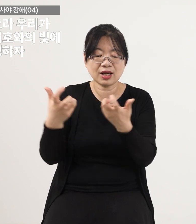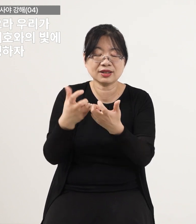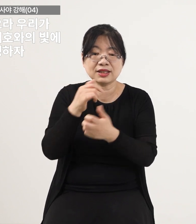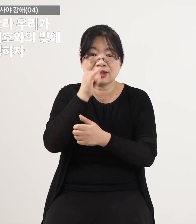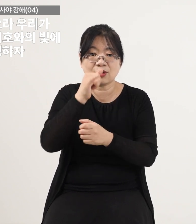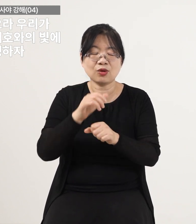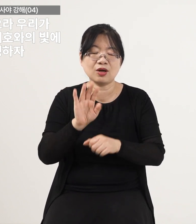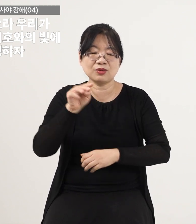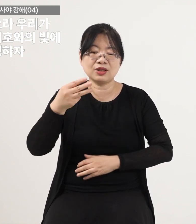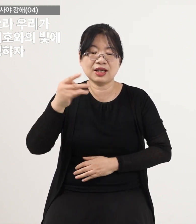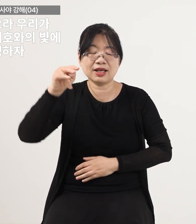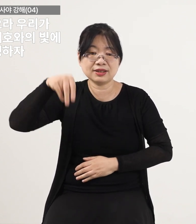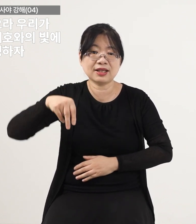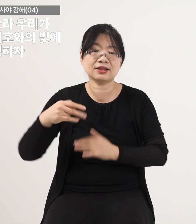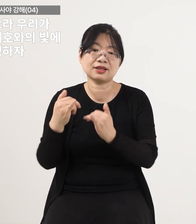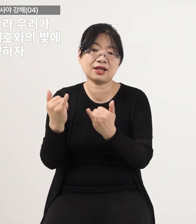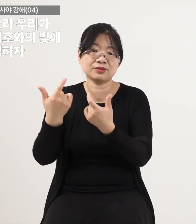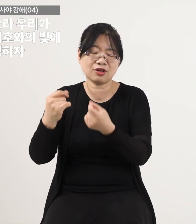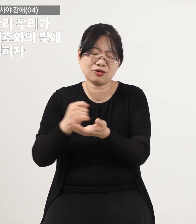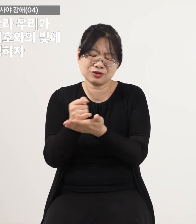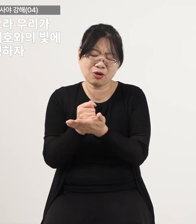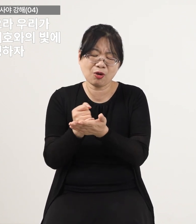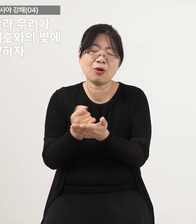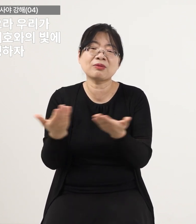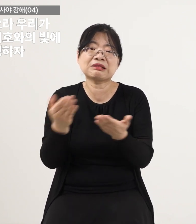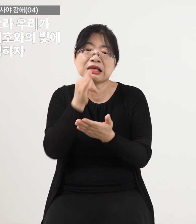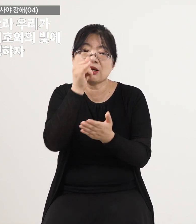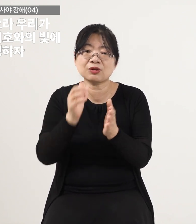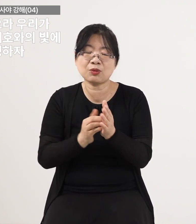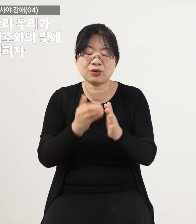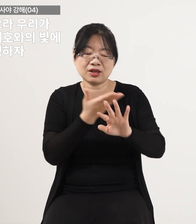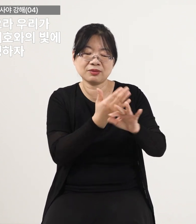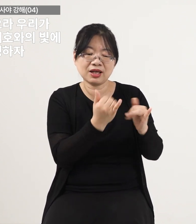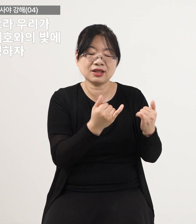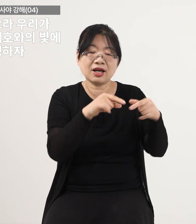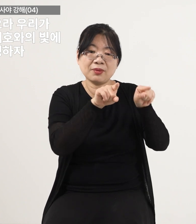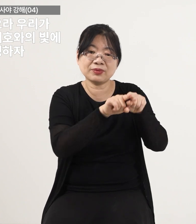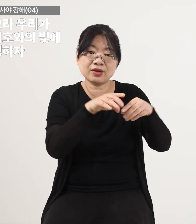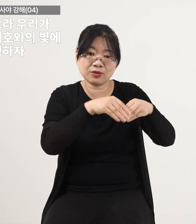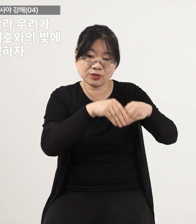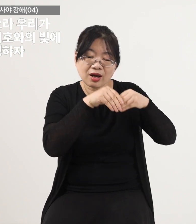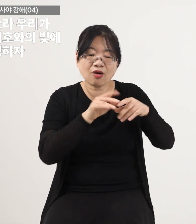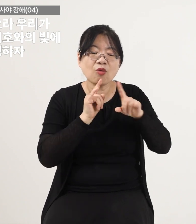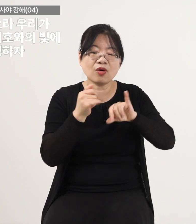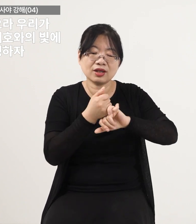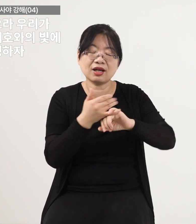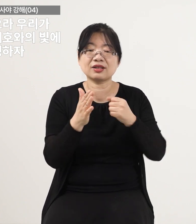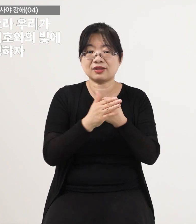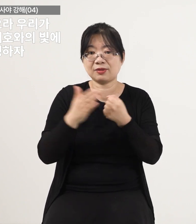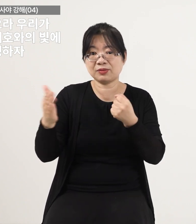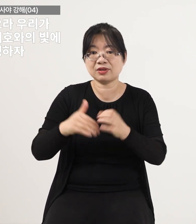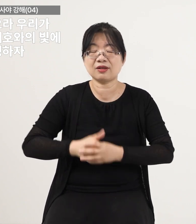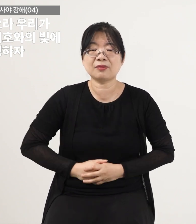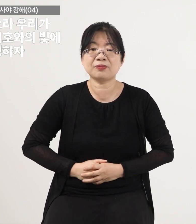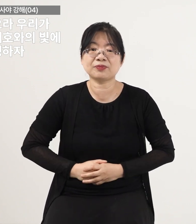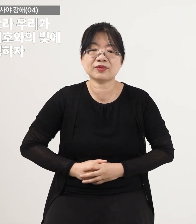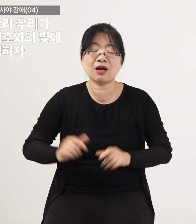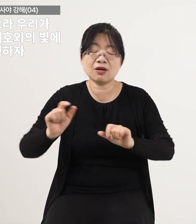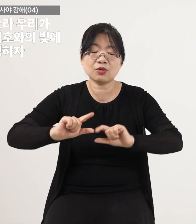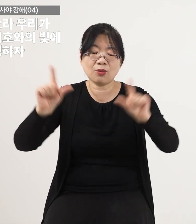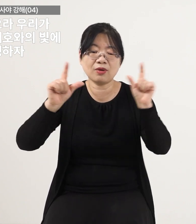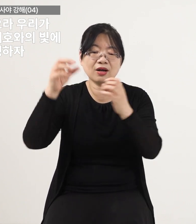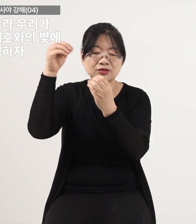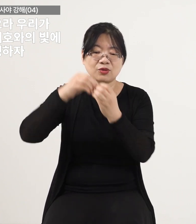그들이 블레셋 사람들 같이 점을 치며 이방인과 더불어 손을 잡아 언약하였음이라. 여기 동방